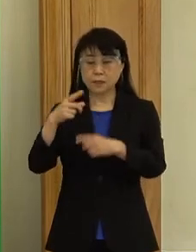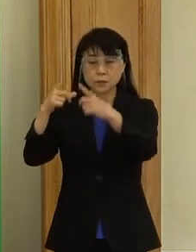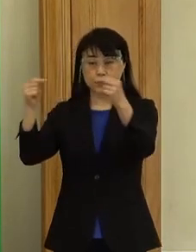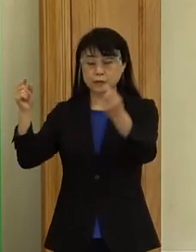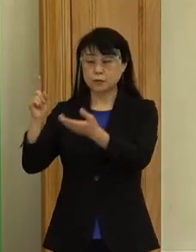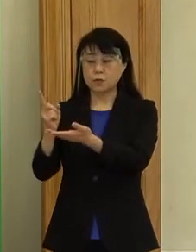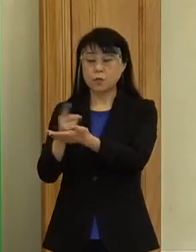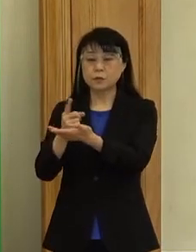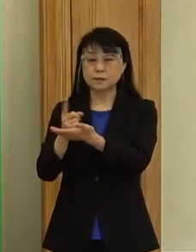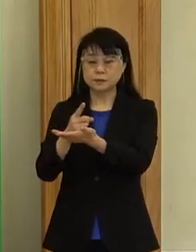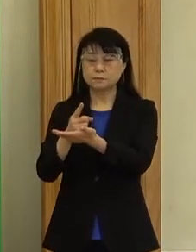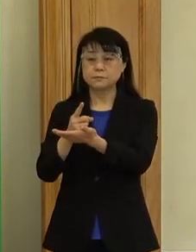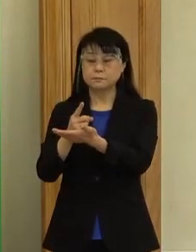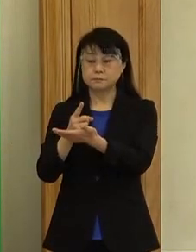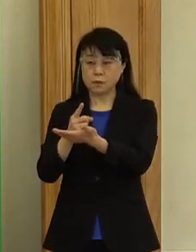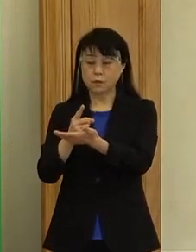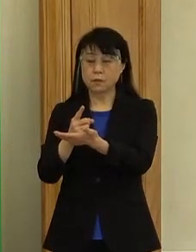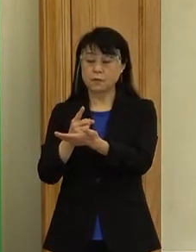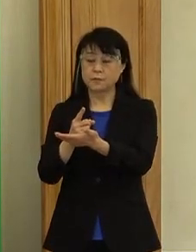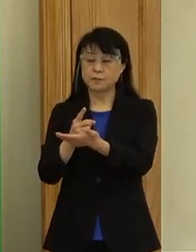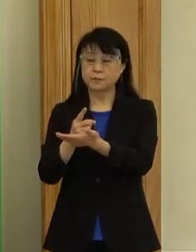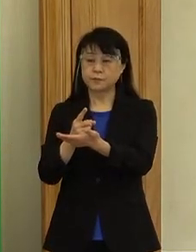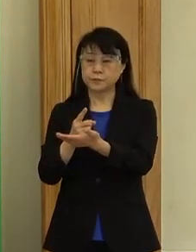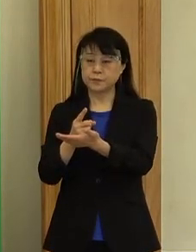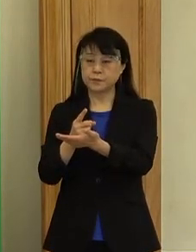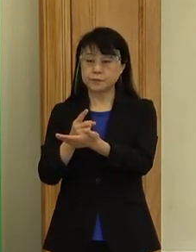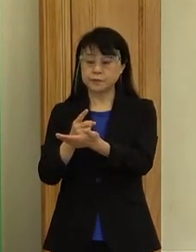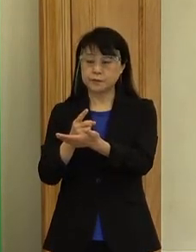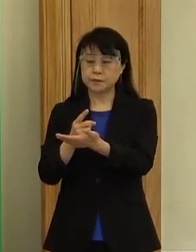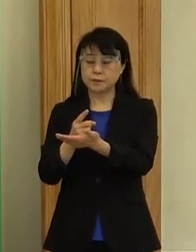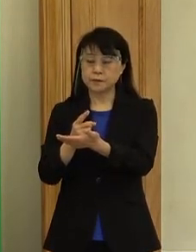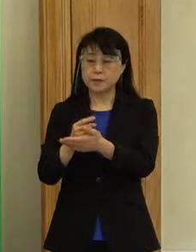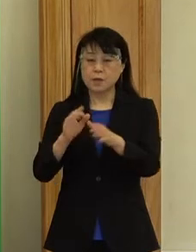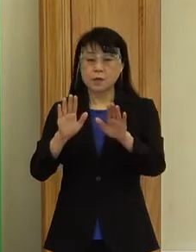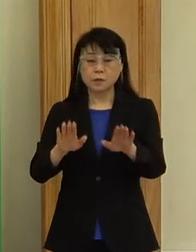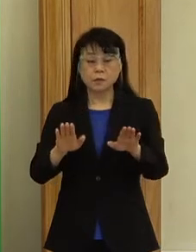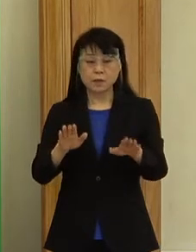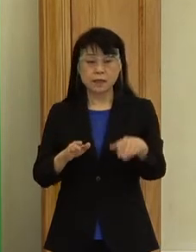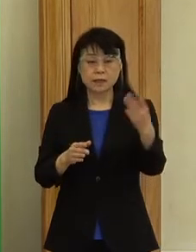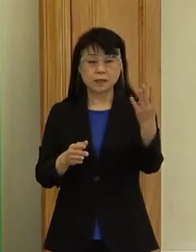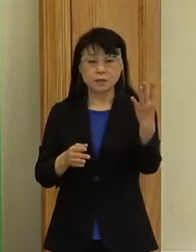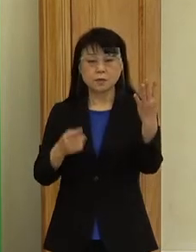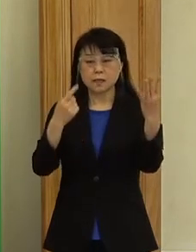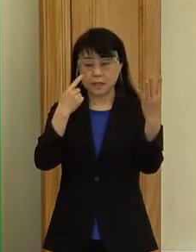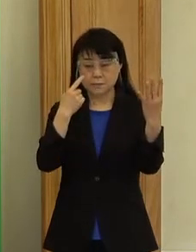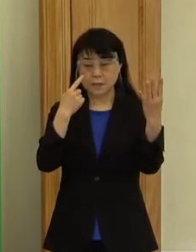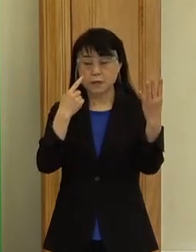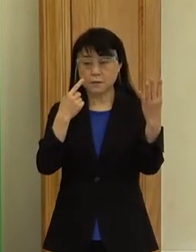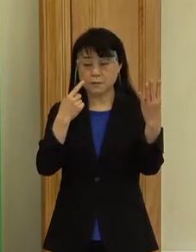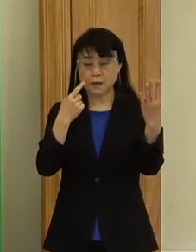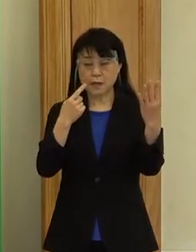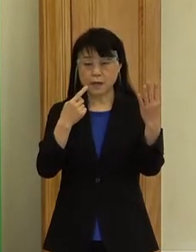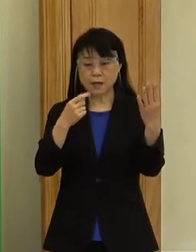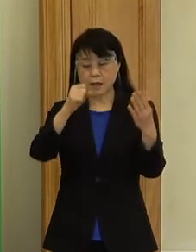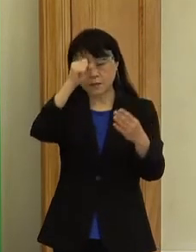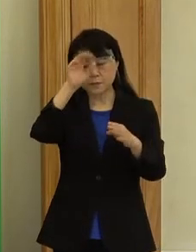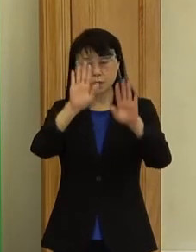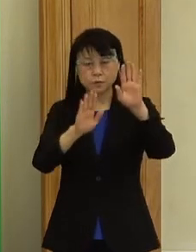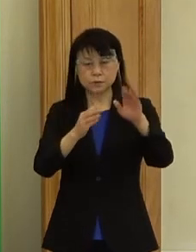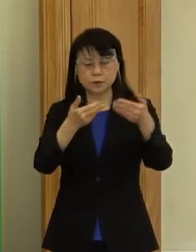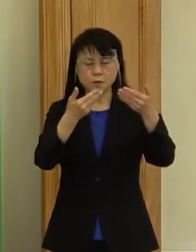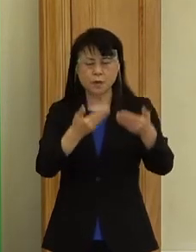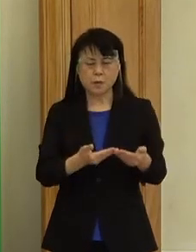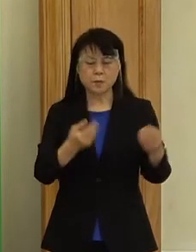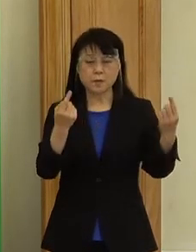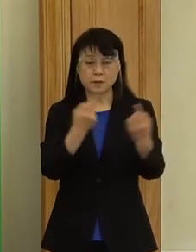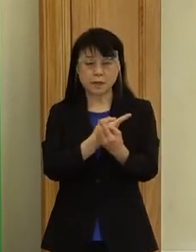ですね、昨日も申し上げましたが、十分理解はできる。今回4回目は重症化の